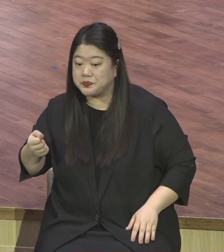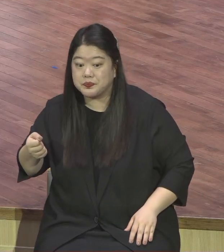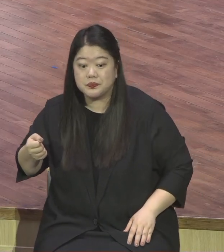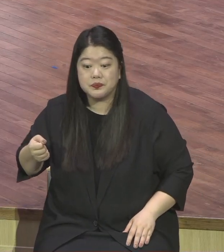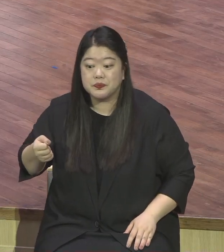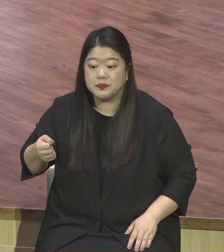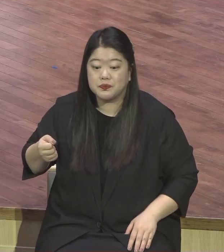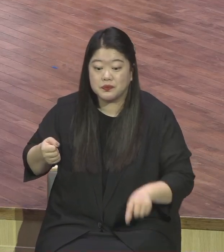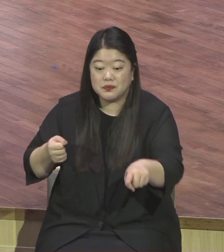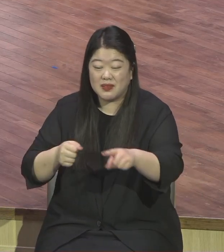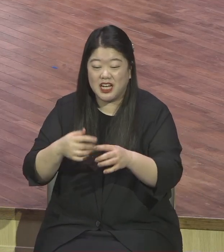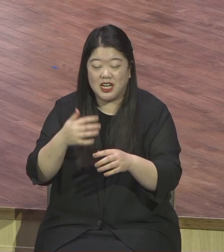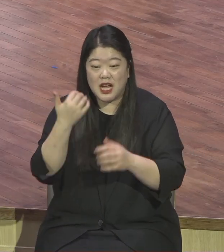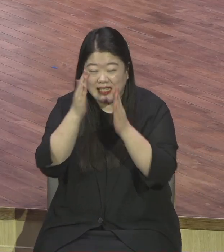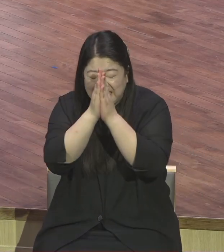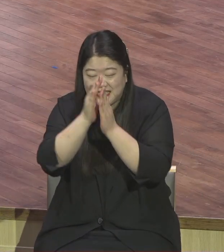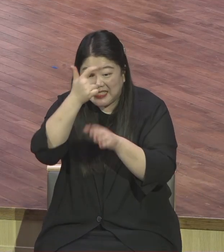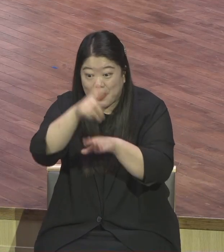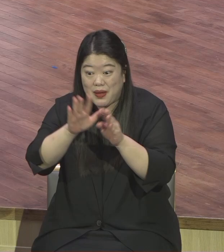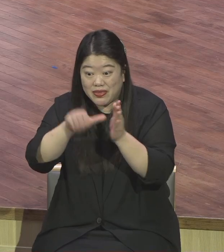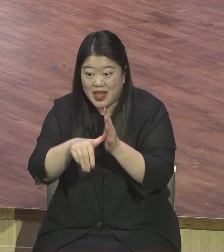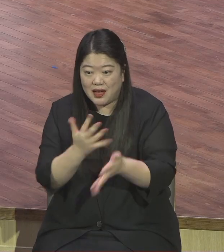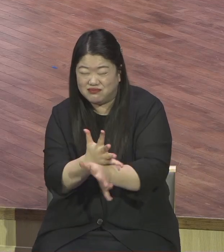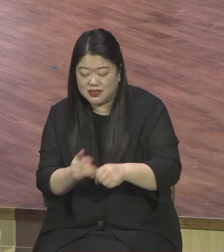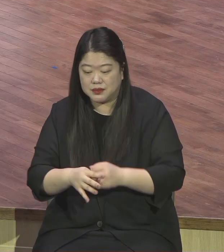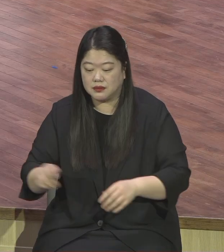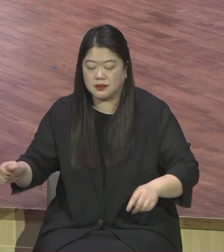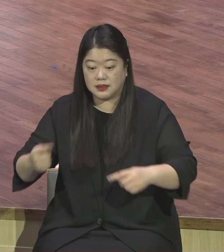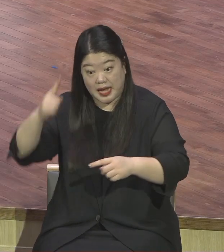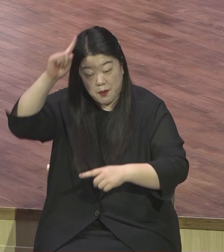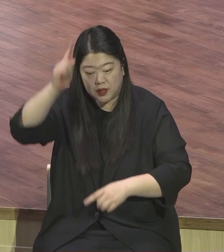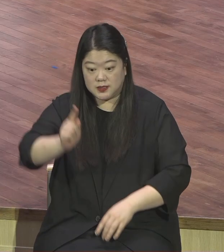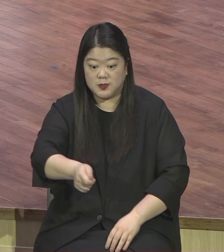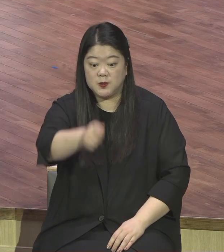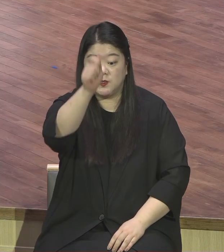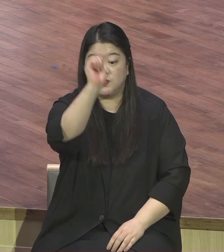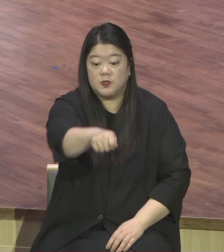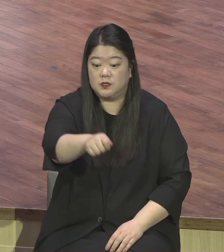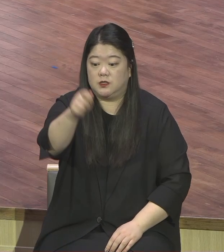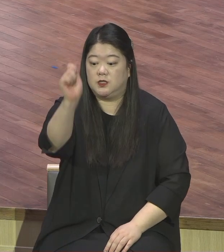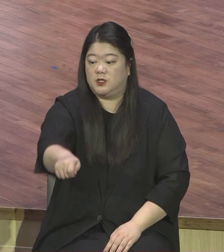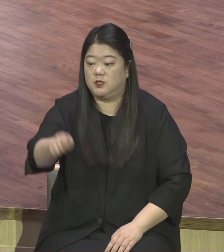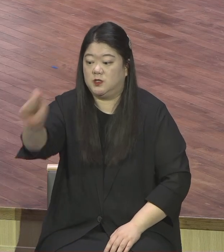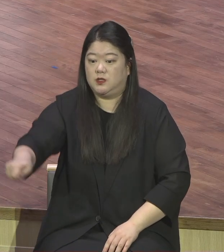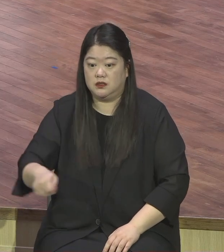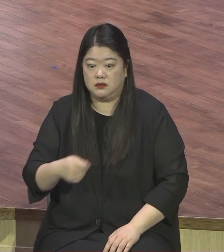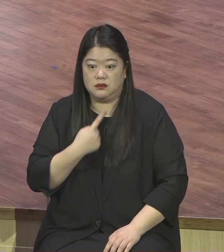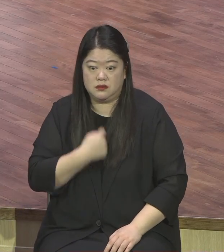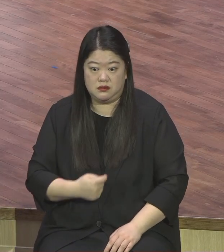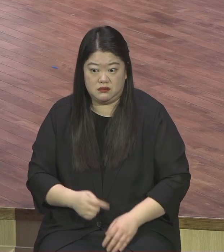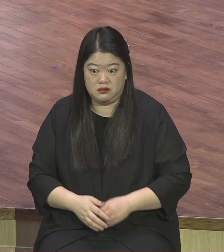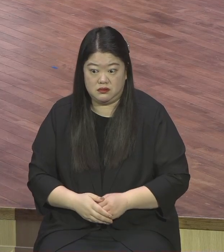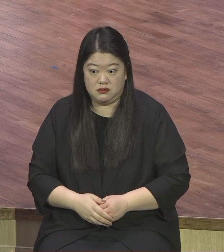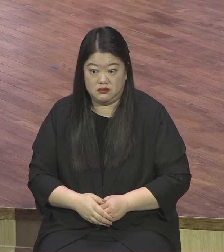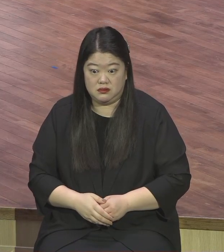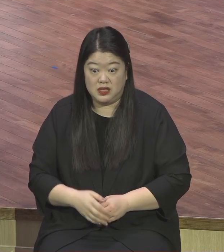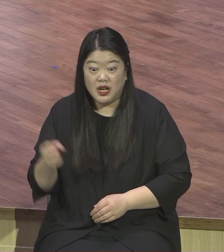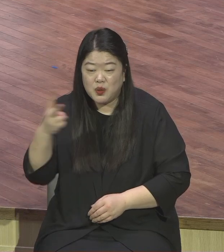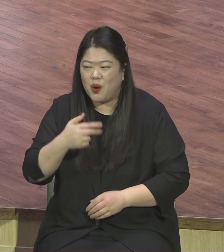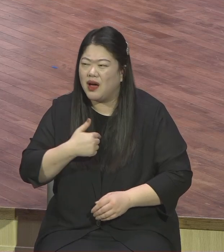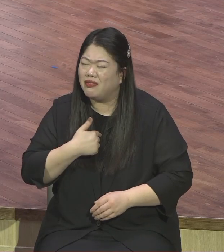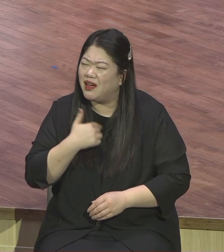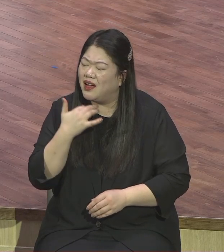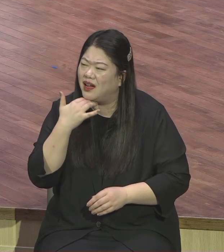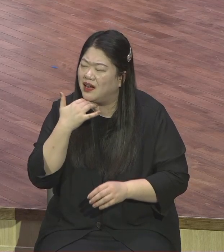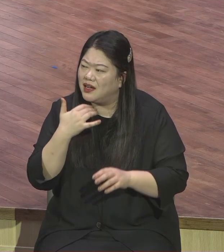안 돼요. 남녀 구분이 앉았습니다. 어릴 때 제가 어릴 때 남자는 따로 여자 따로 같이 앉은 지가 제가